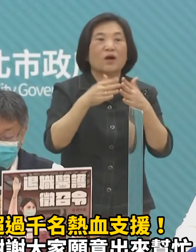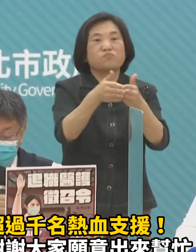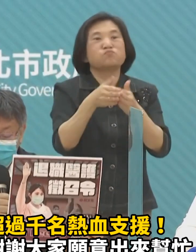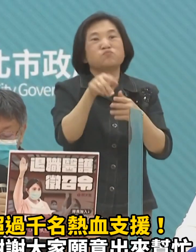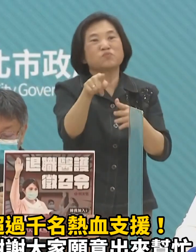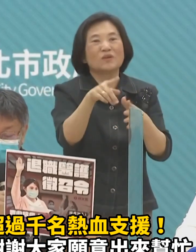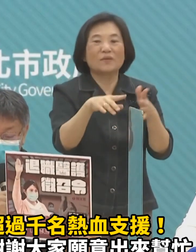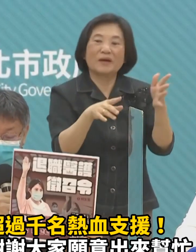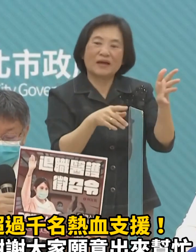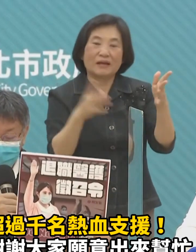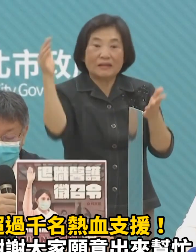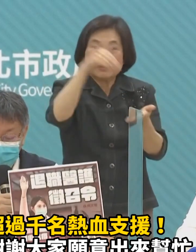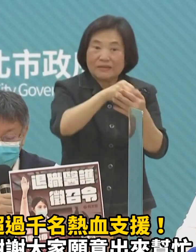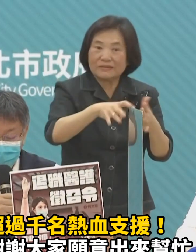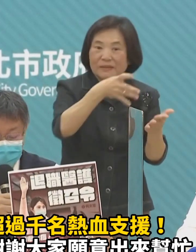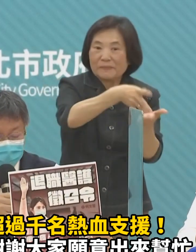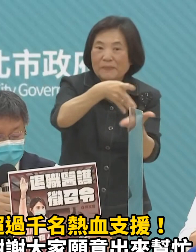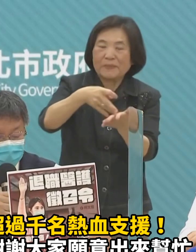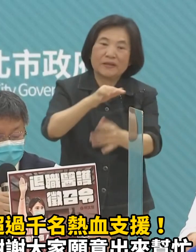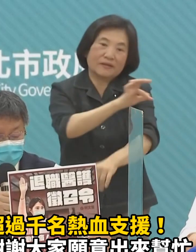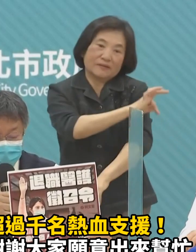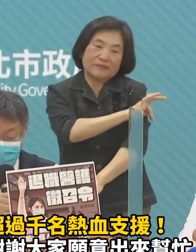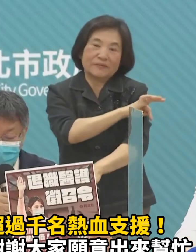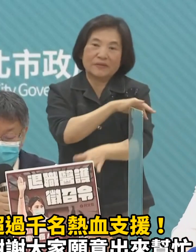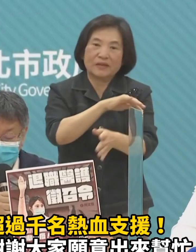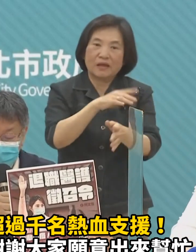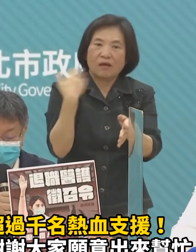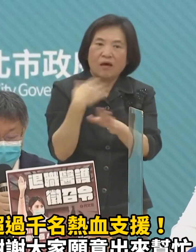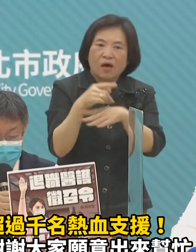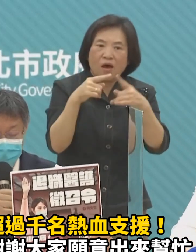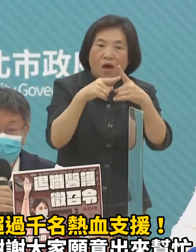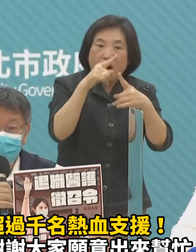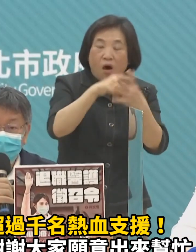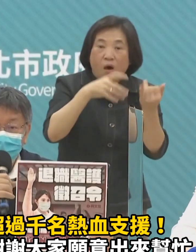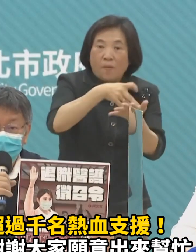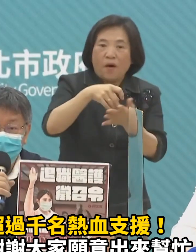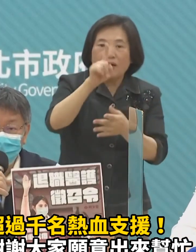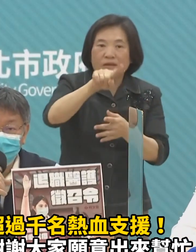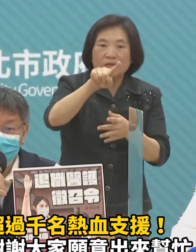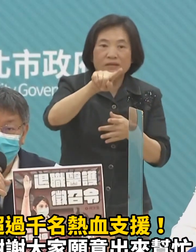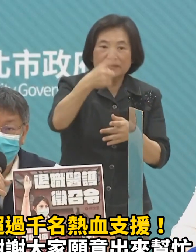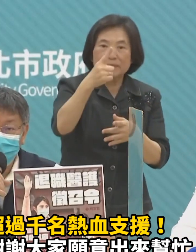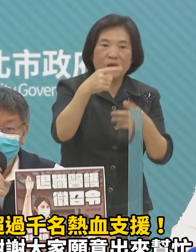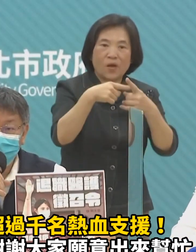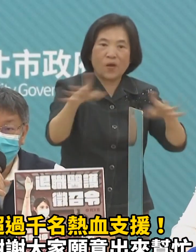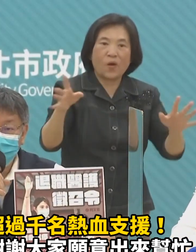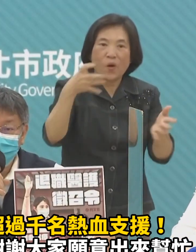止，报名的这个护理人员已经超过1100名了哈。那